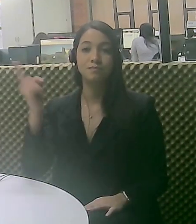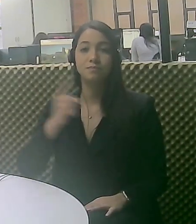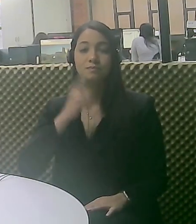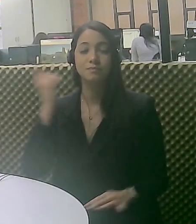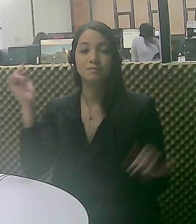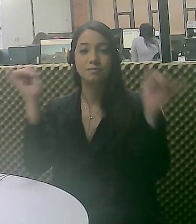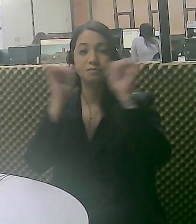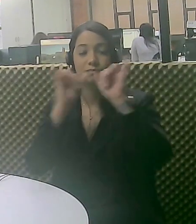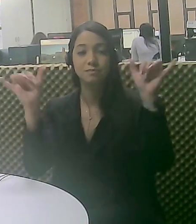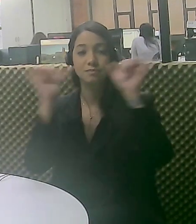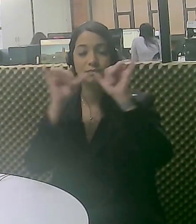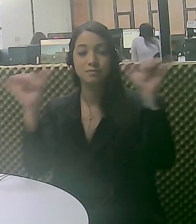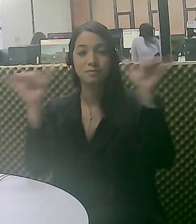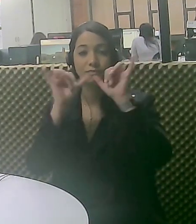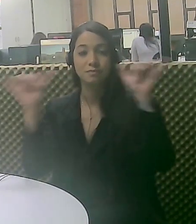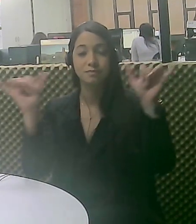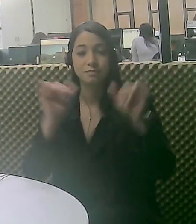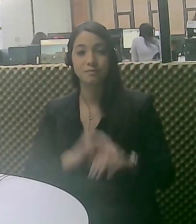Giro de